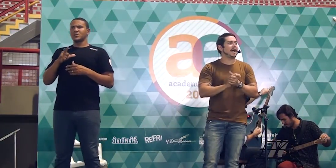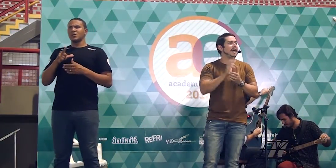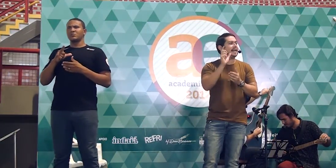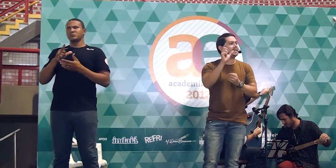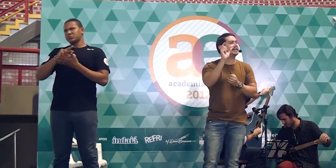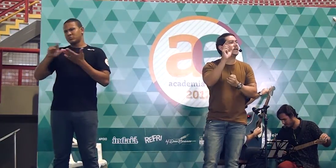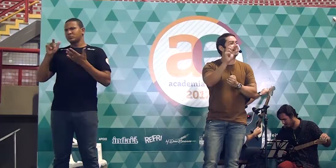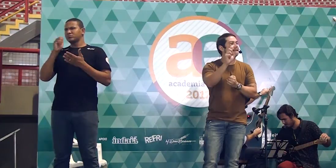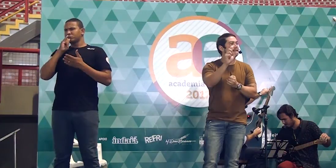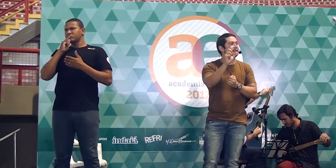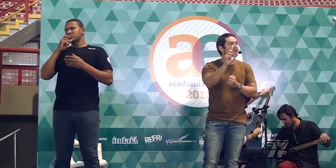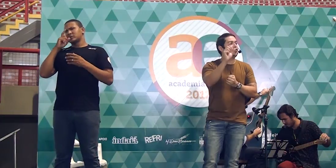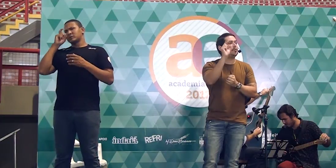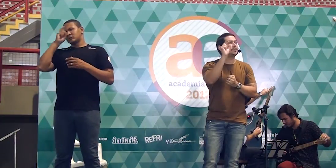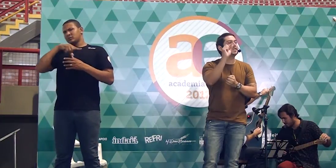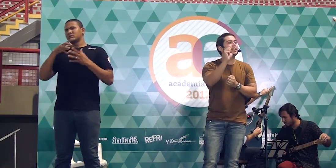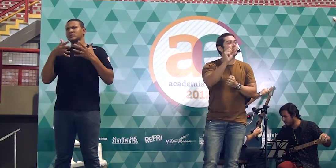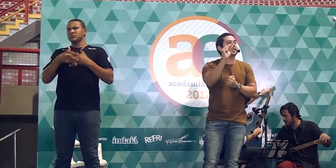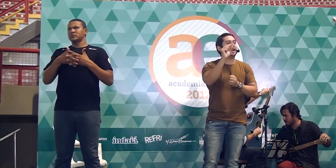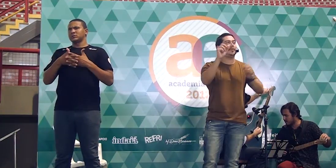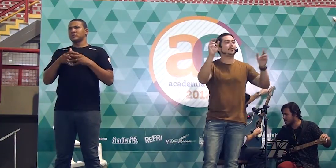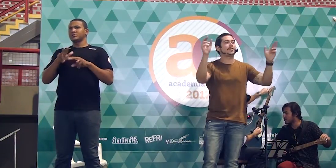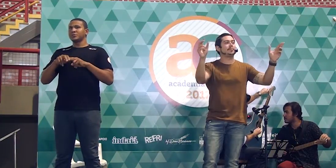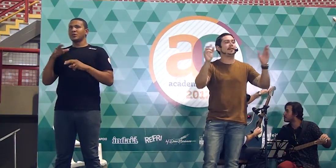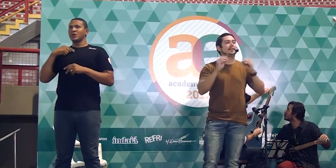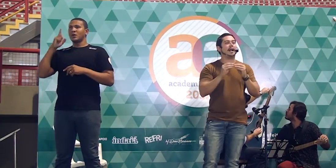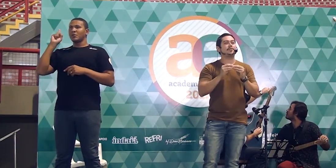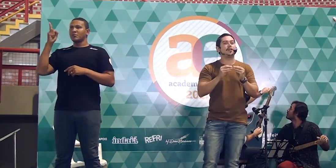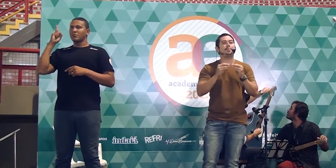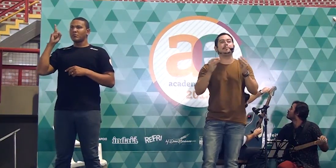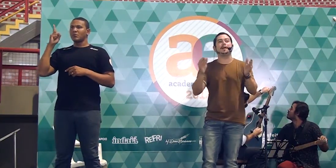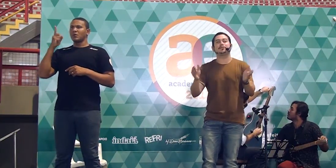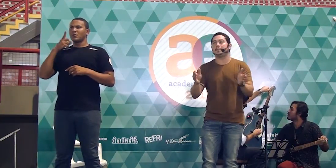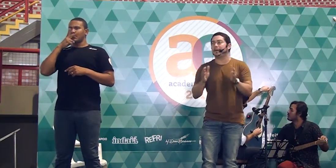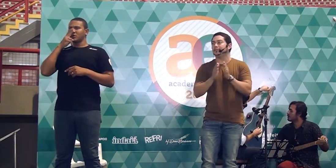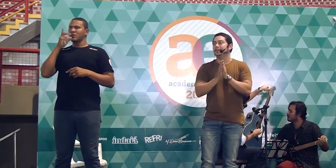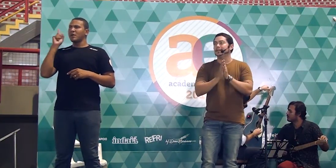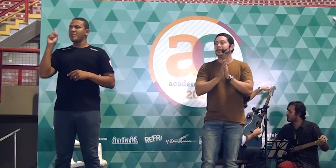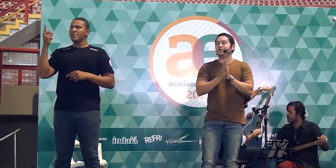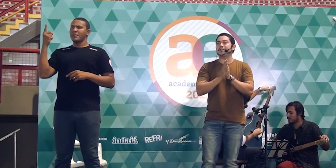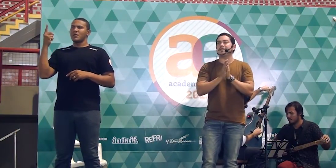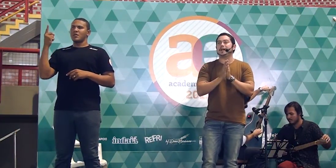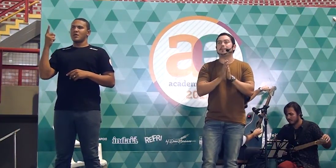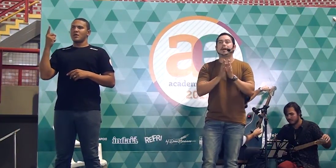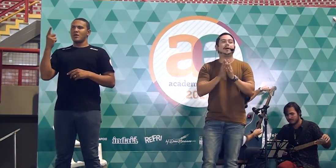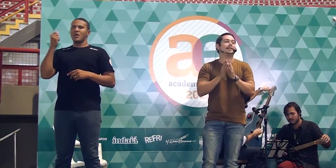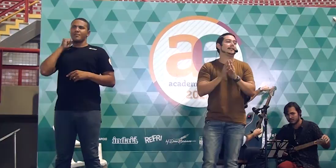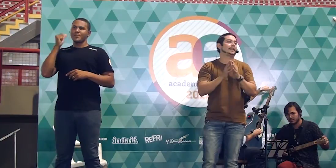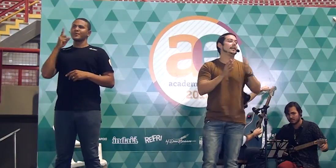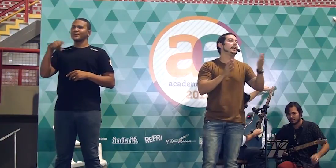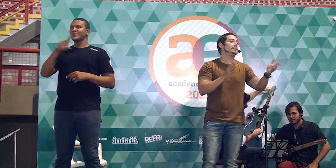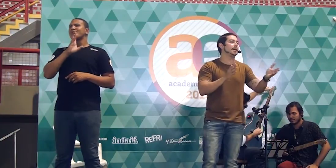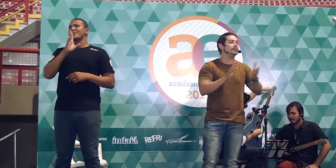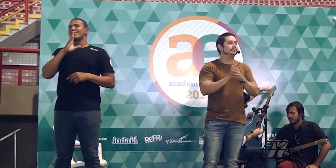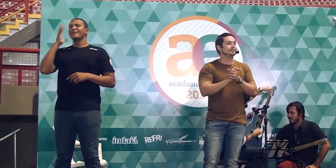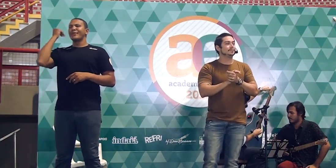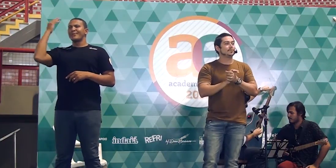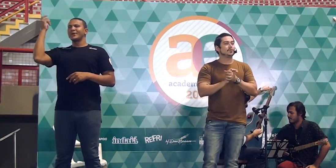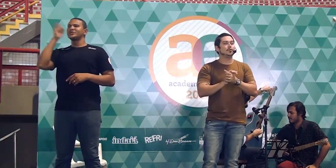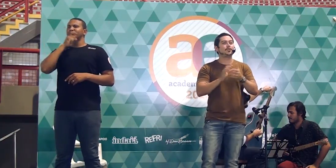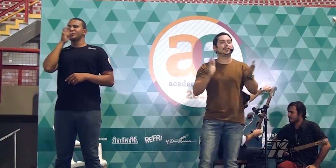gente usar essa data como símbolo da Revolução Militar, dia 1º de abril, que a gente sabe que é uma data que